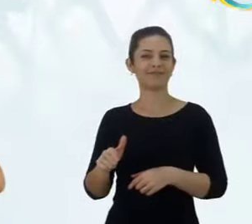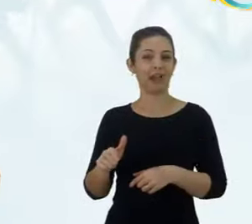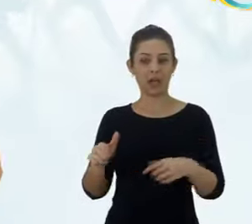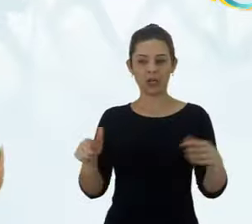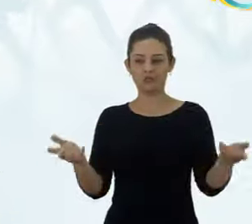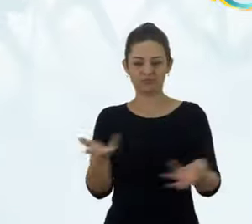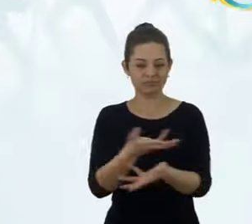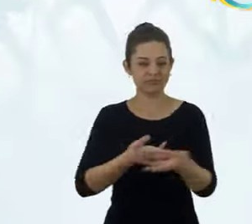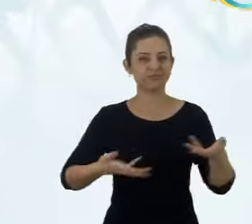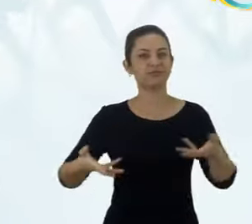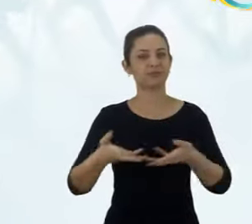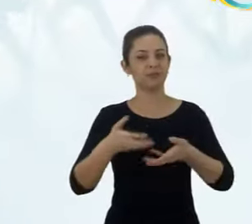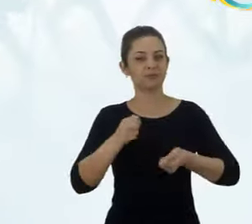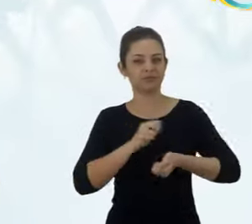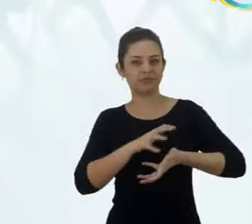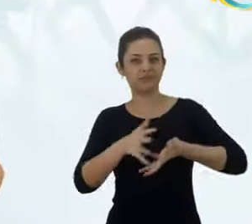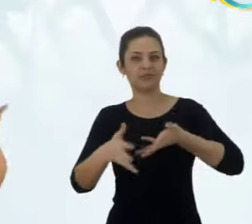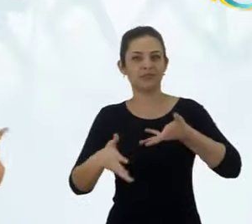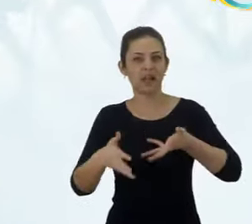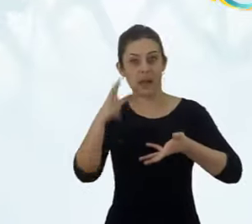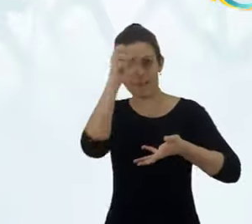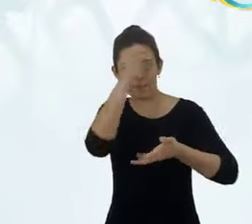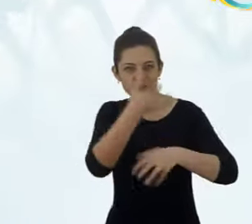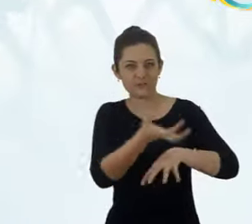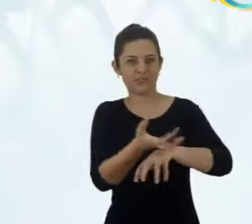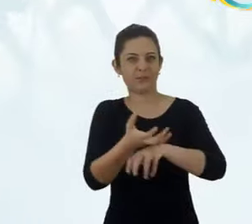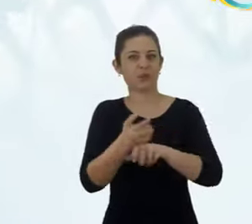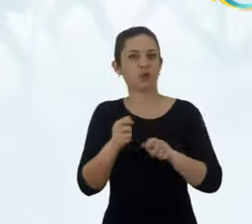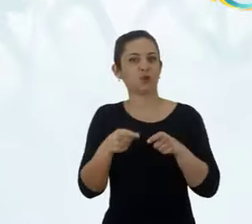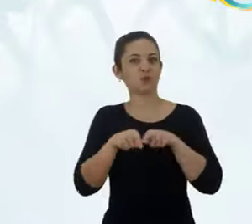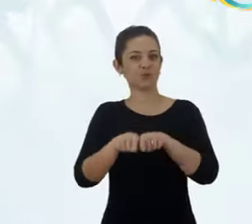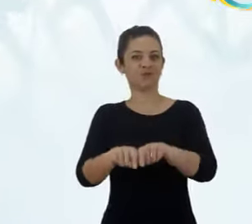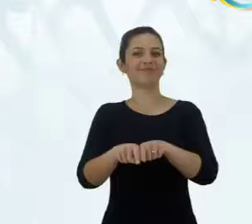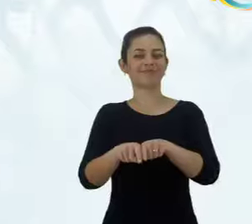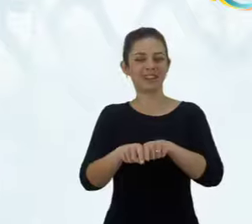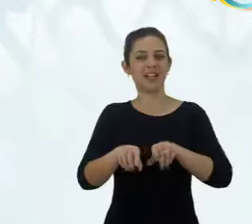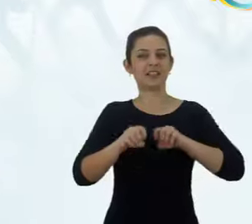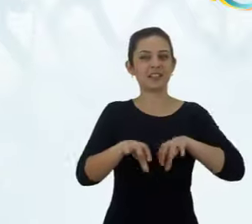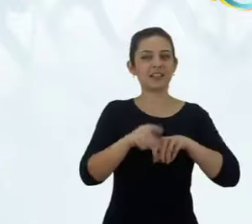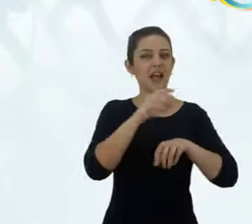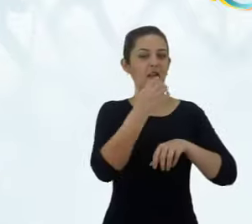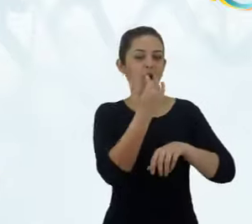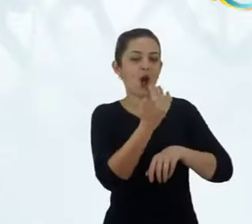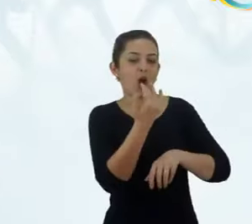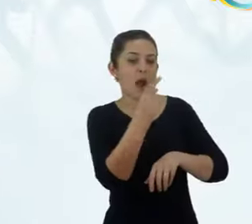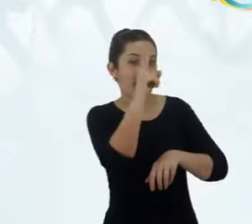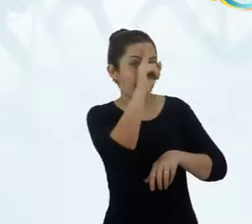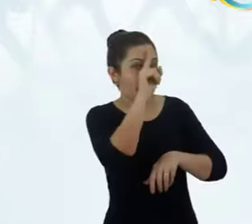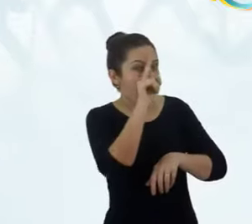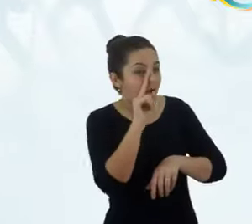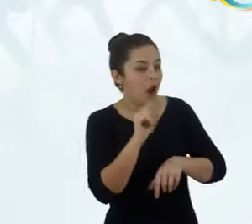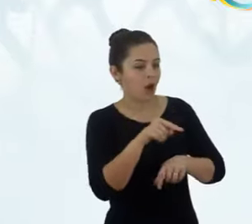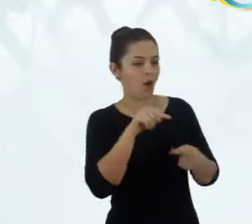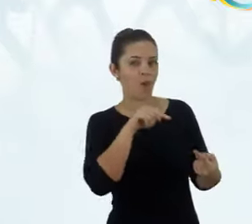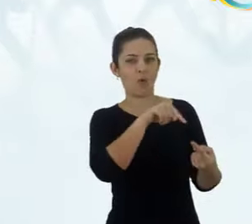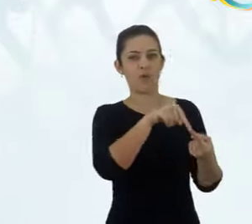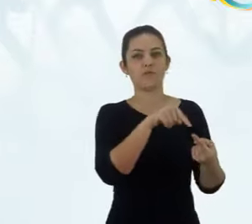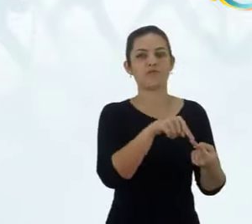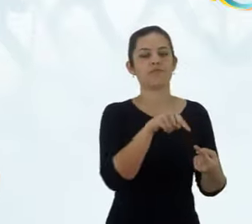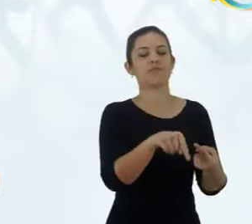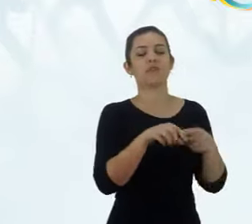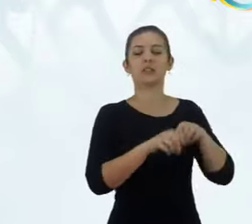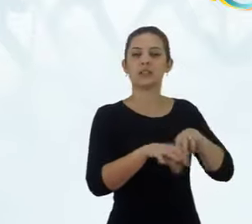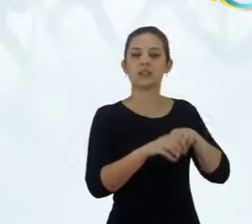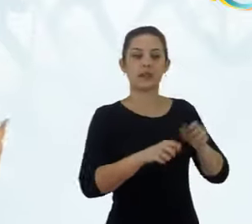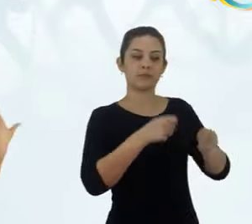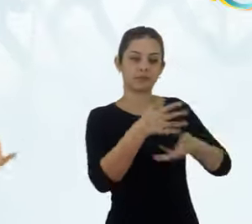não. Todos aprendiam Libras em conjunto e aprendiam aquela matéria. Então, naquele momento, ensinar a cor amarela era o